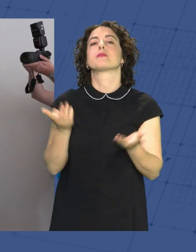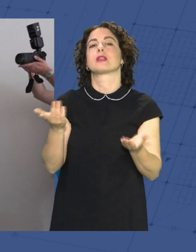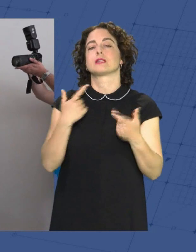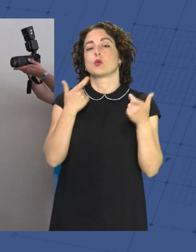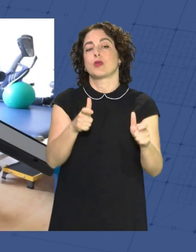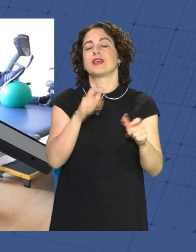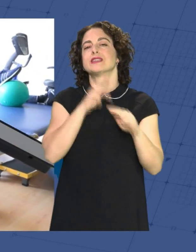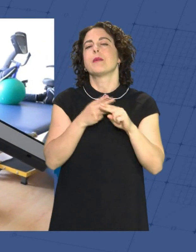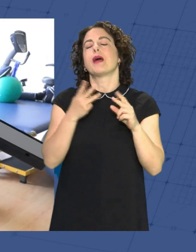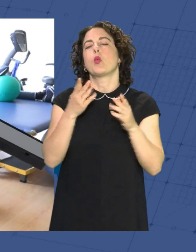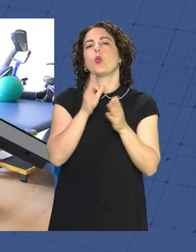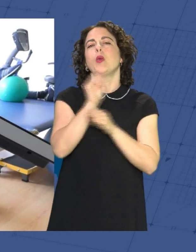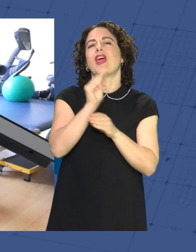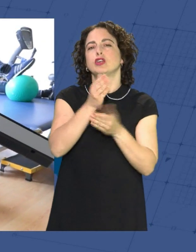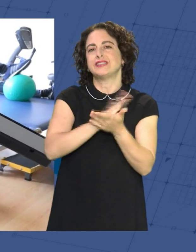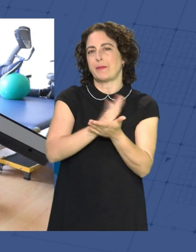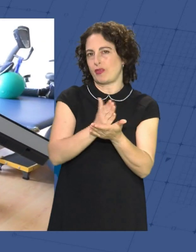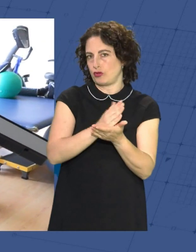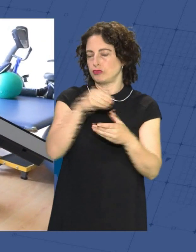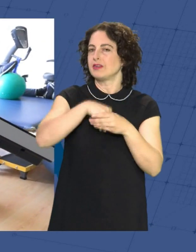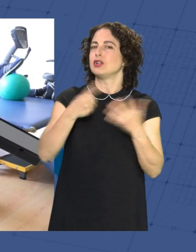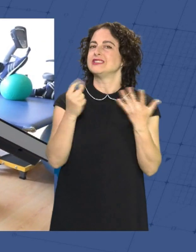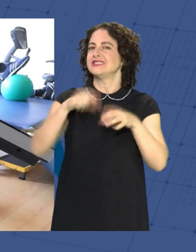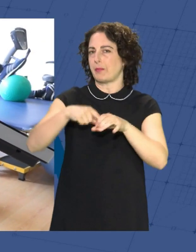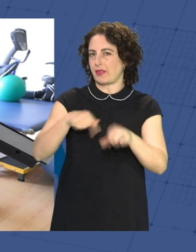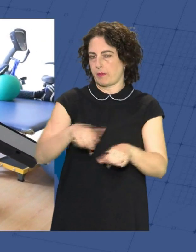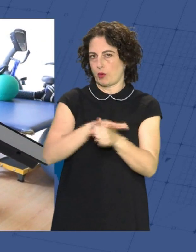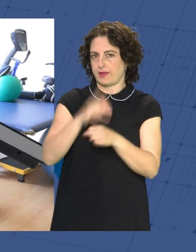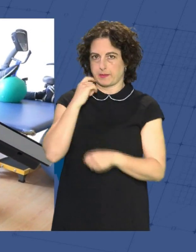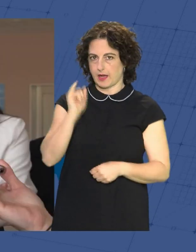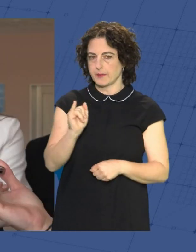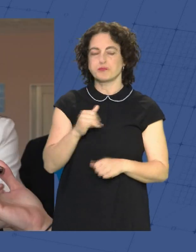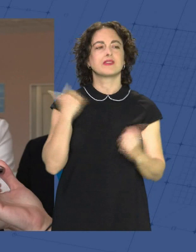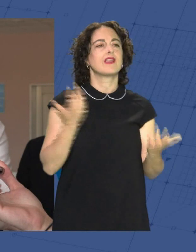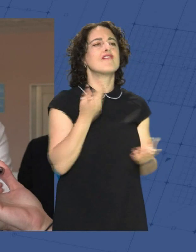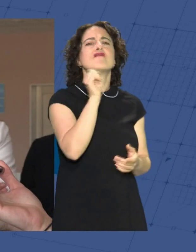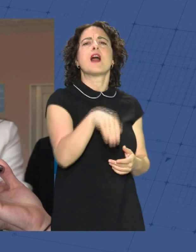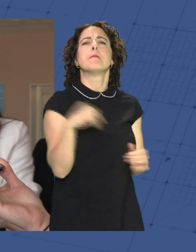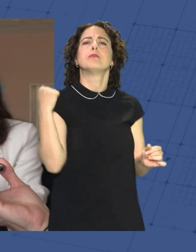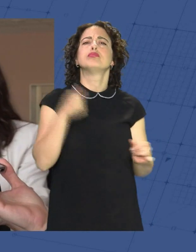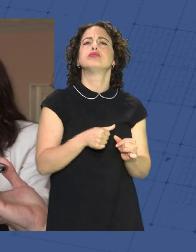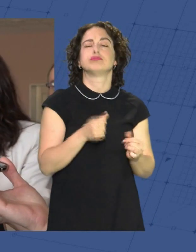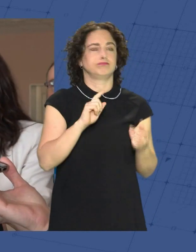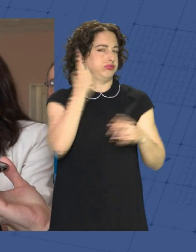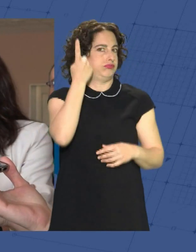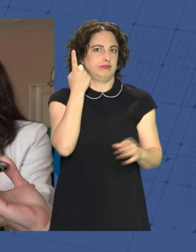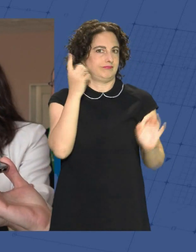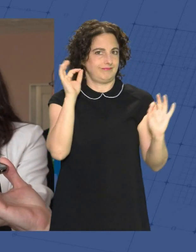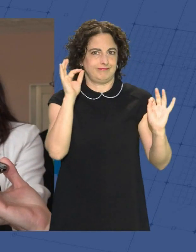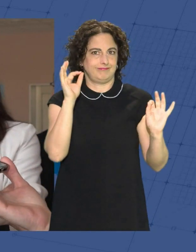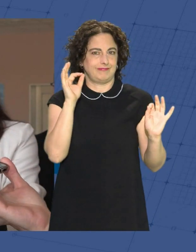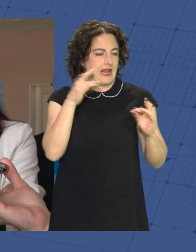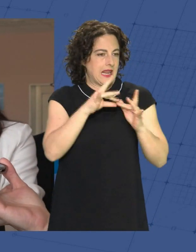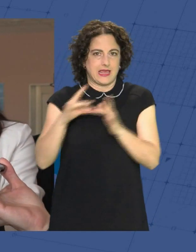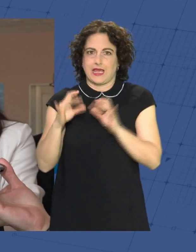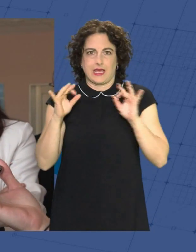intermedios que tiene 60 plazas activas en la provincia. FAM lleva desde, ha sido pionera y líder